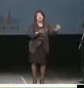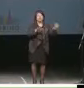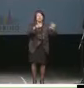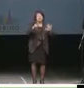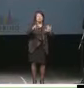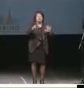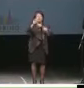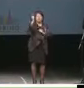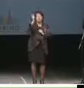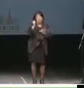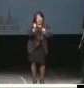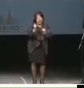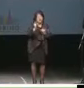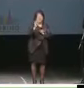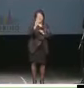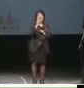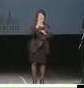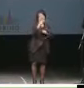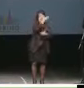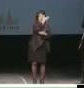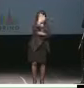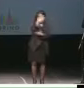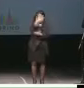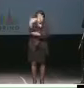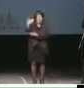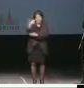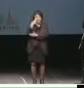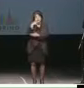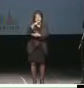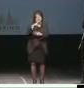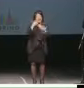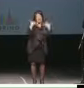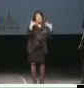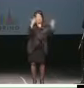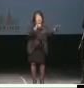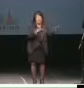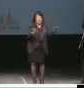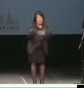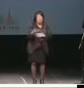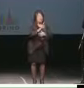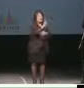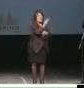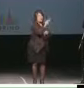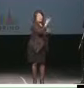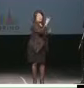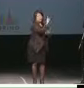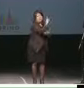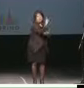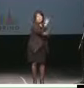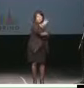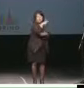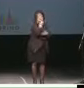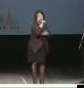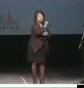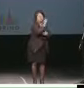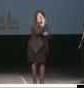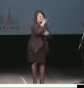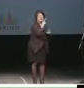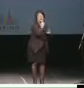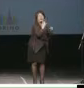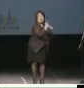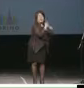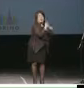nuovi dedicati al pubblico e due dedicate agli espositori sul piazzale